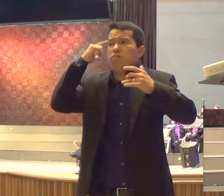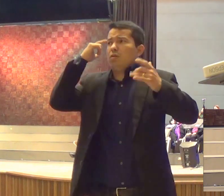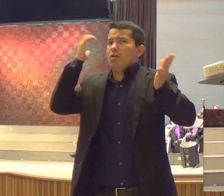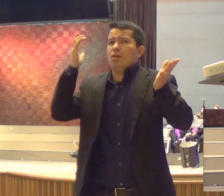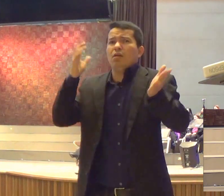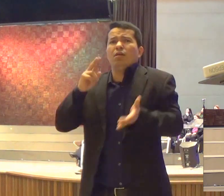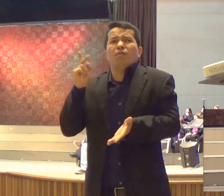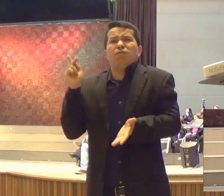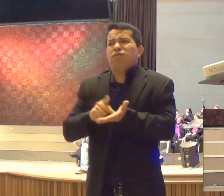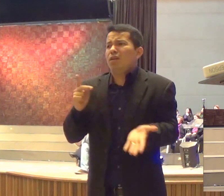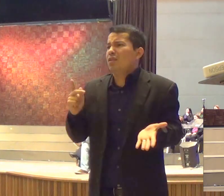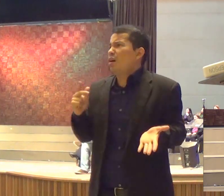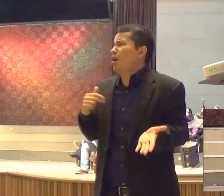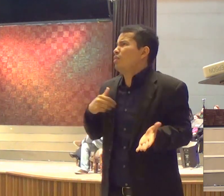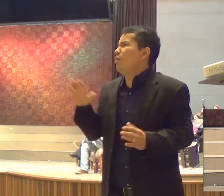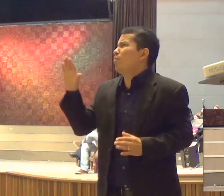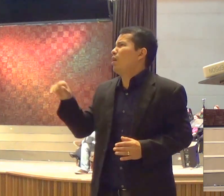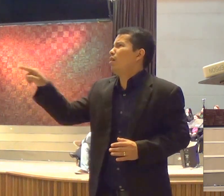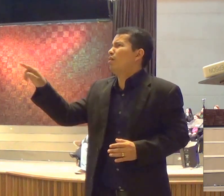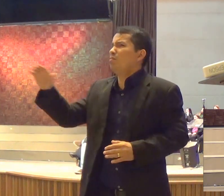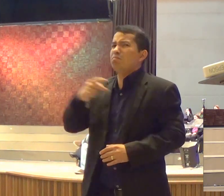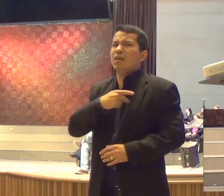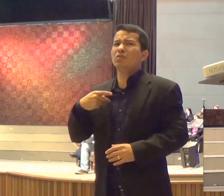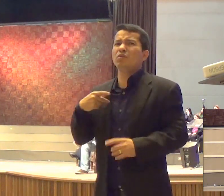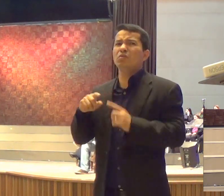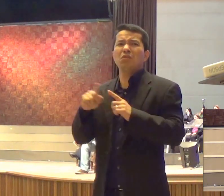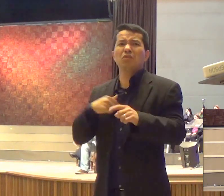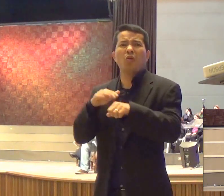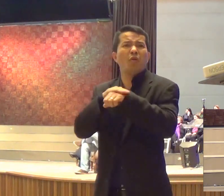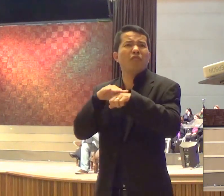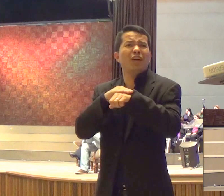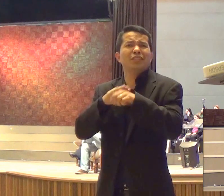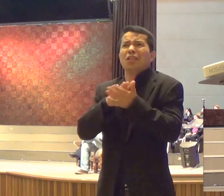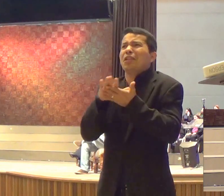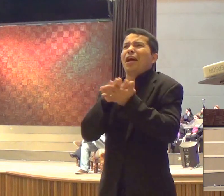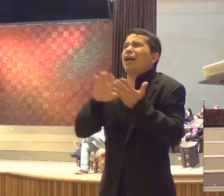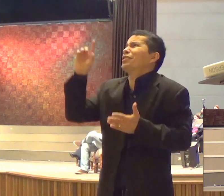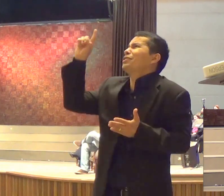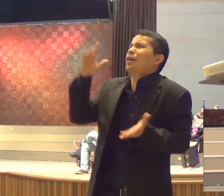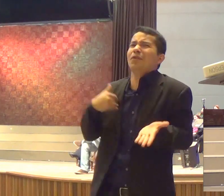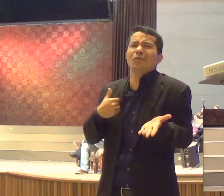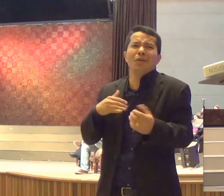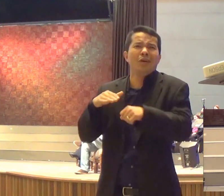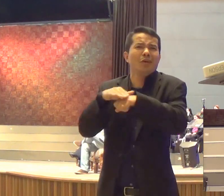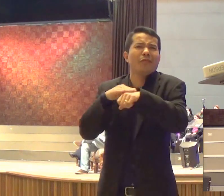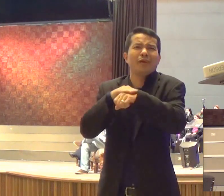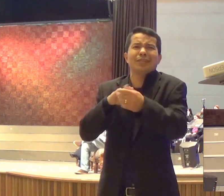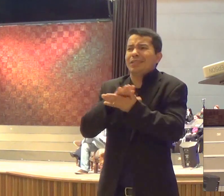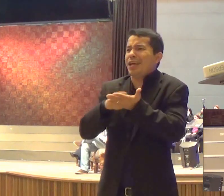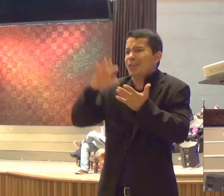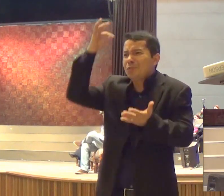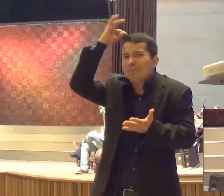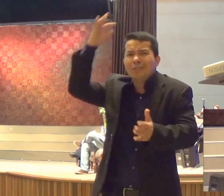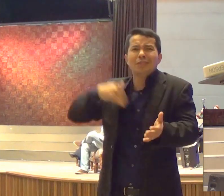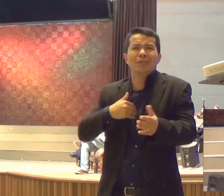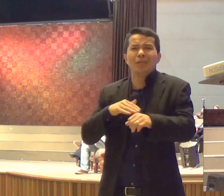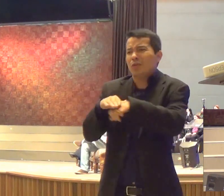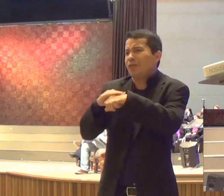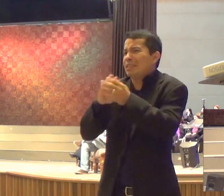o vento tá soprando barco tá enchendo de água Você tá igual cego em tiroteio